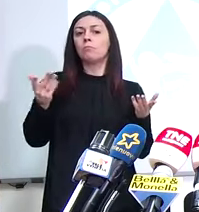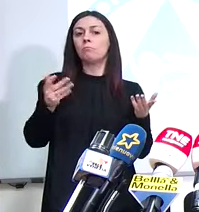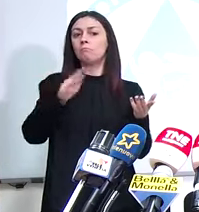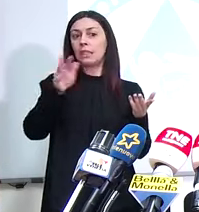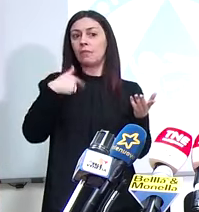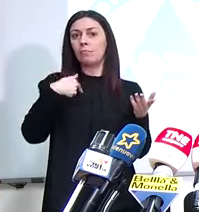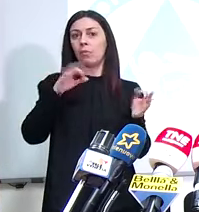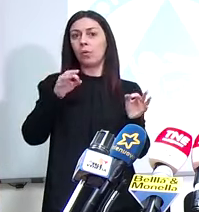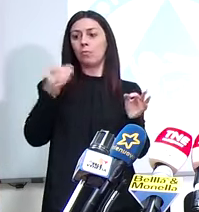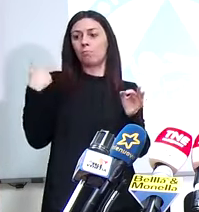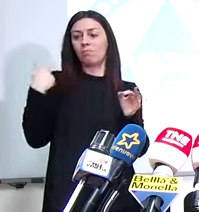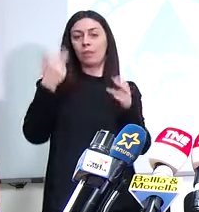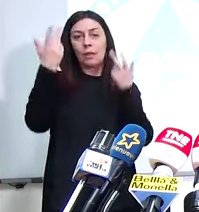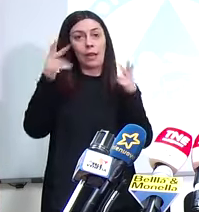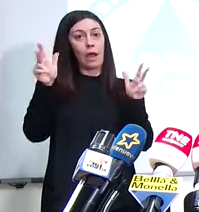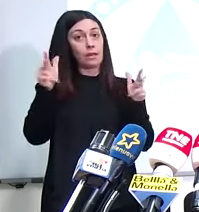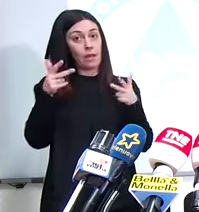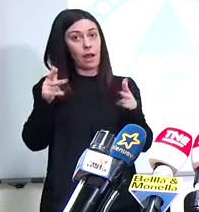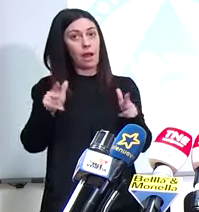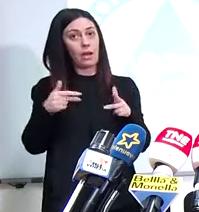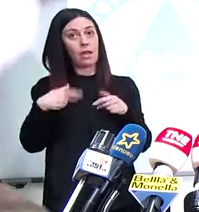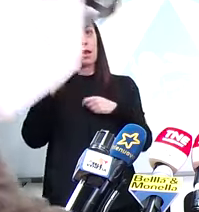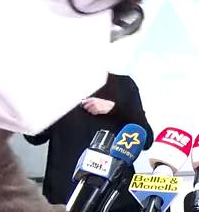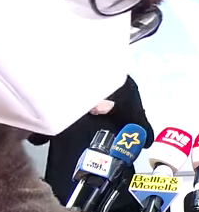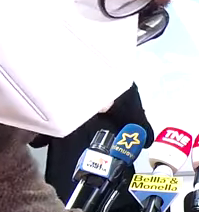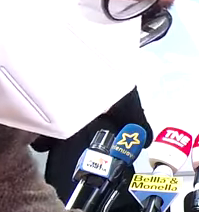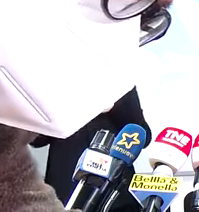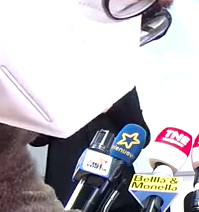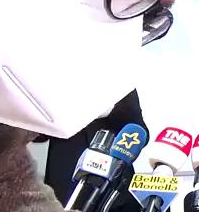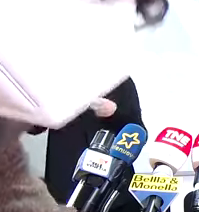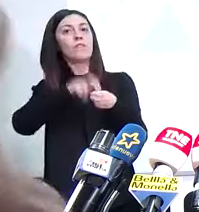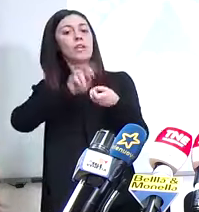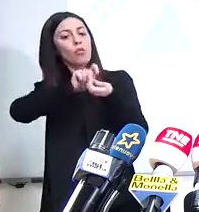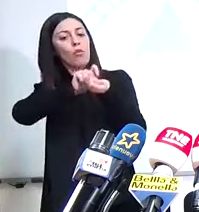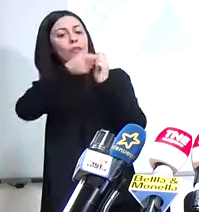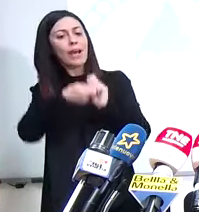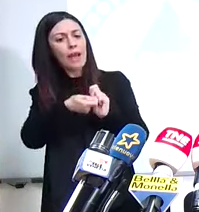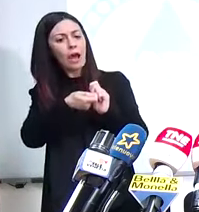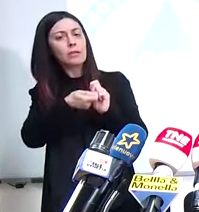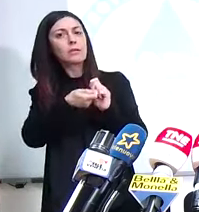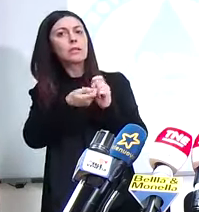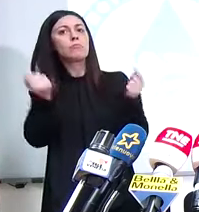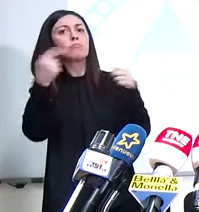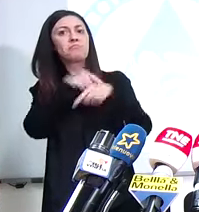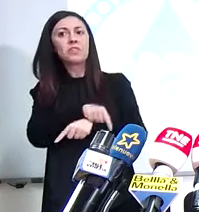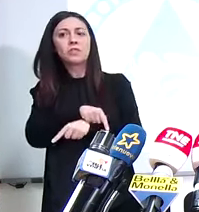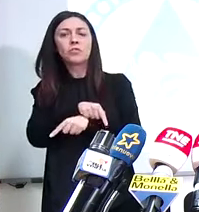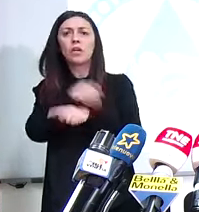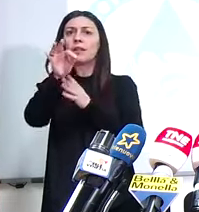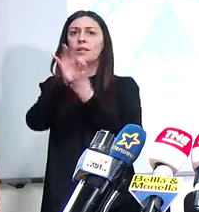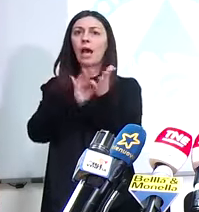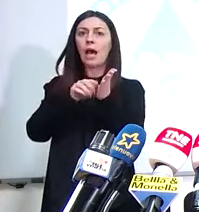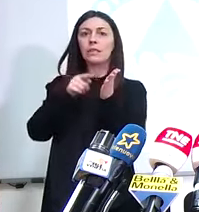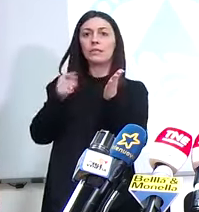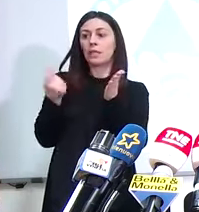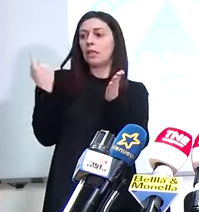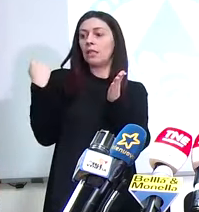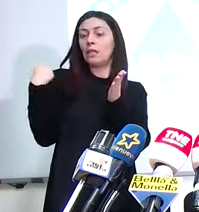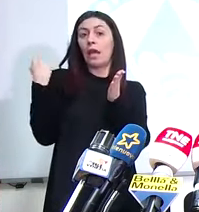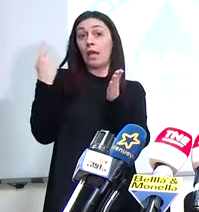era stata isolata appunto la variante volevo sapere come mai in questi questi dati visto che lei ci parlava che